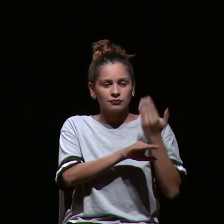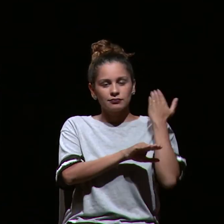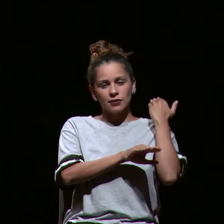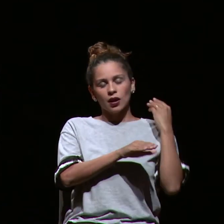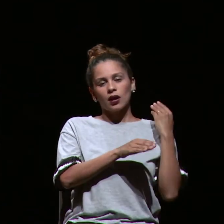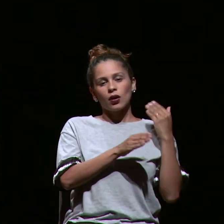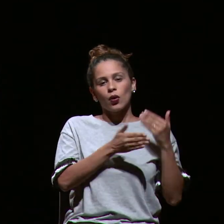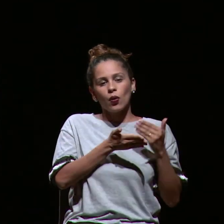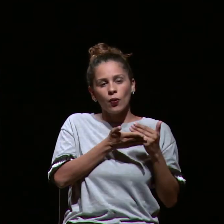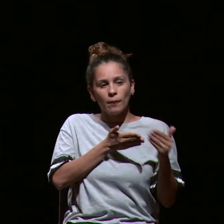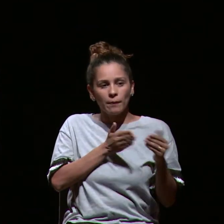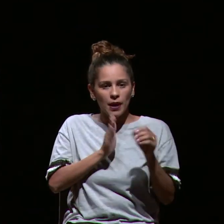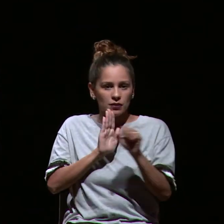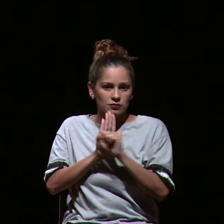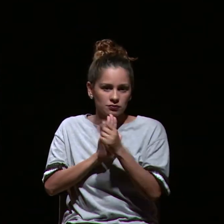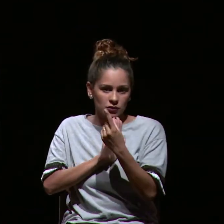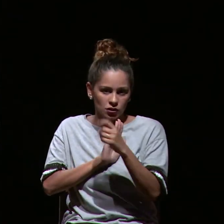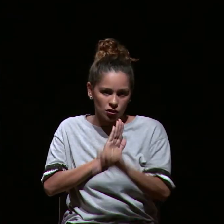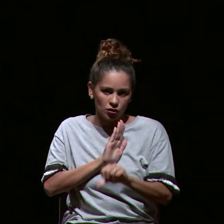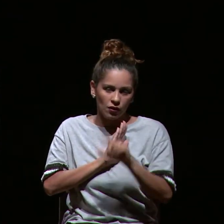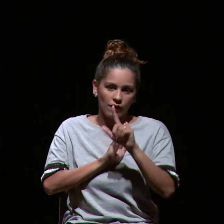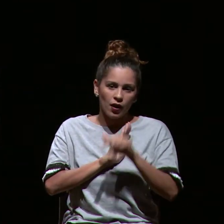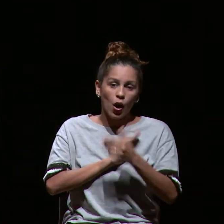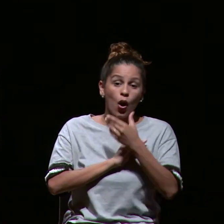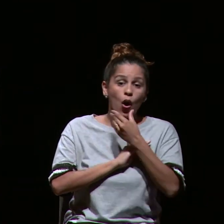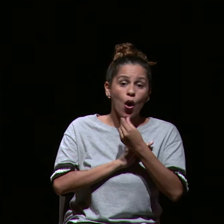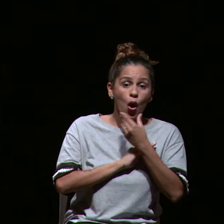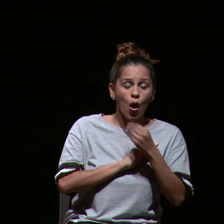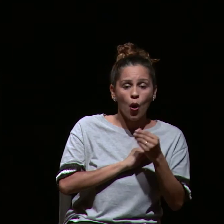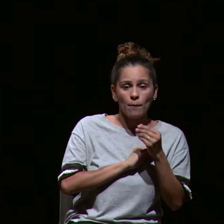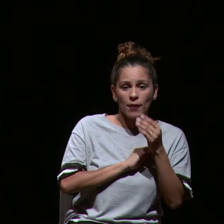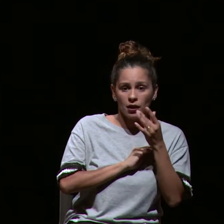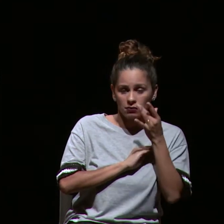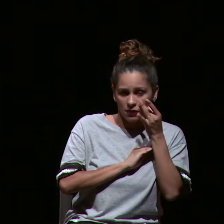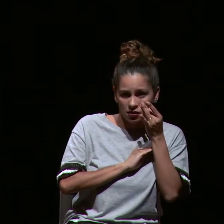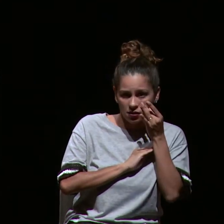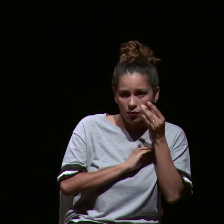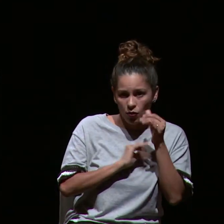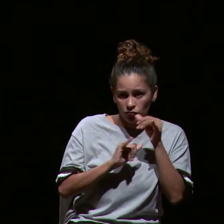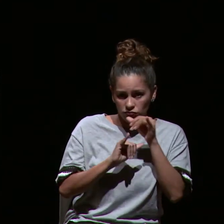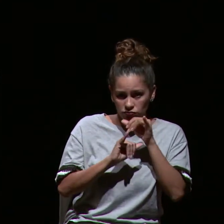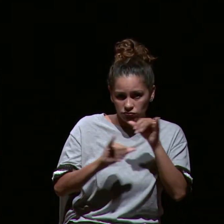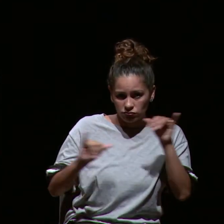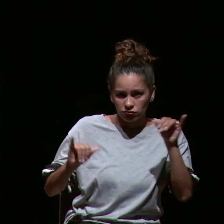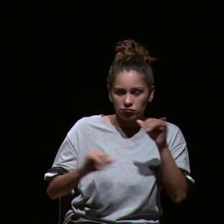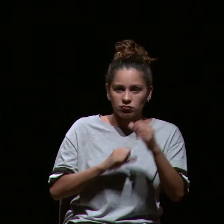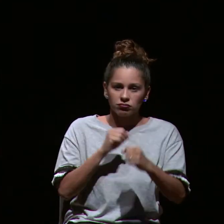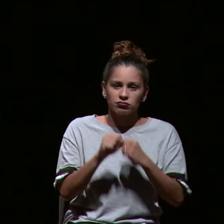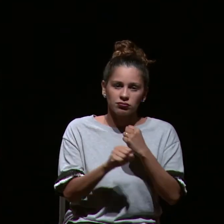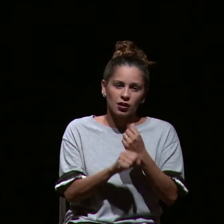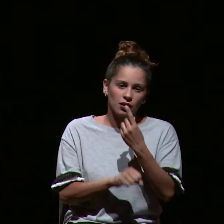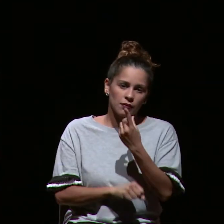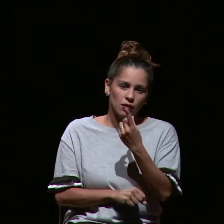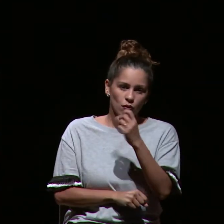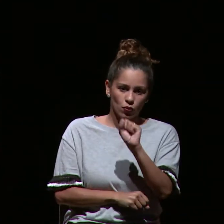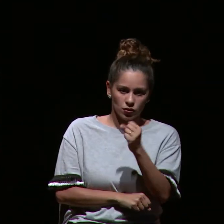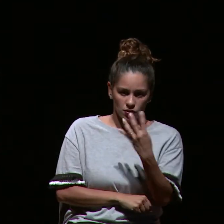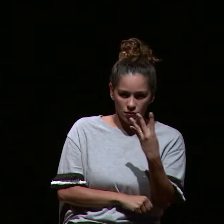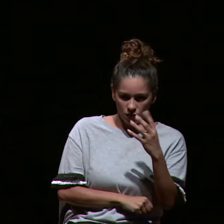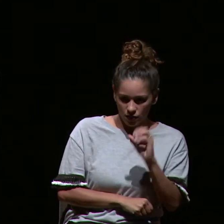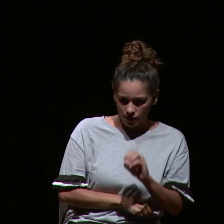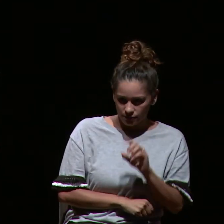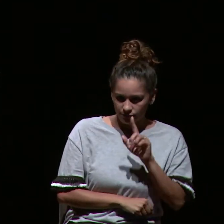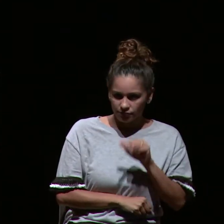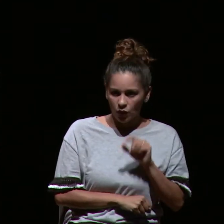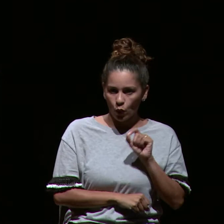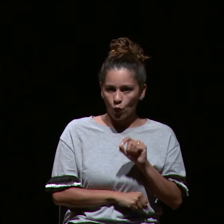Trata-se de um testemunho autobiográfico de um homem escravizado, publicado pela primeira vez em Londres no ano de 1840, sob o patrocínio e